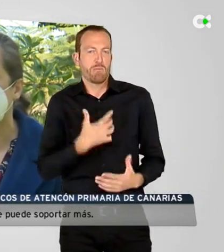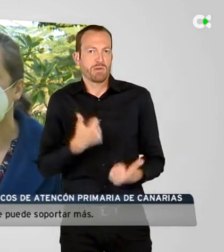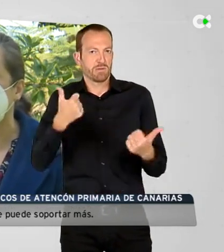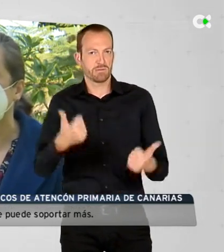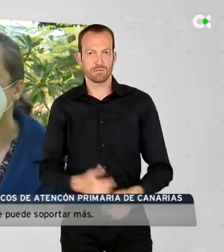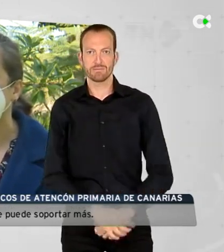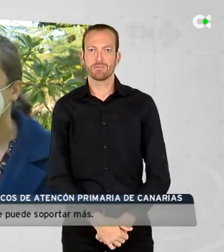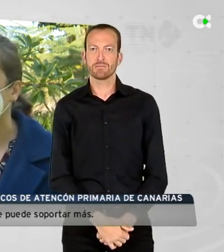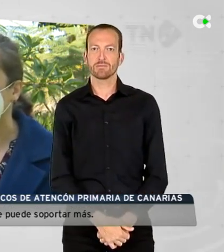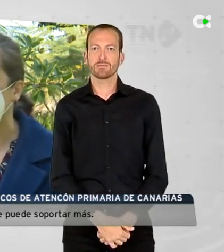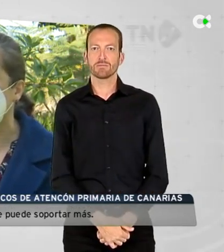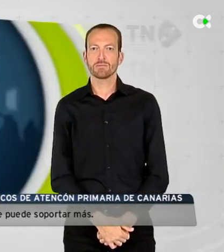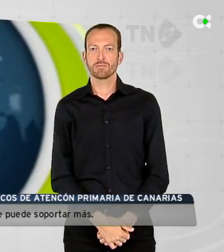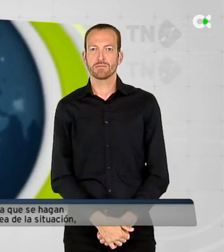más.